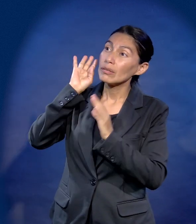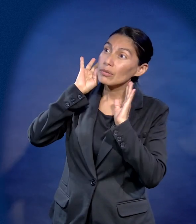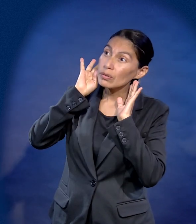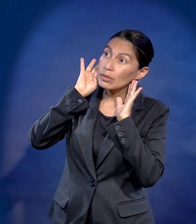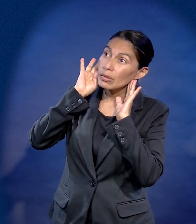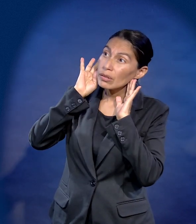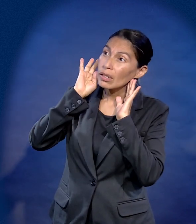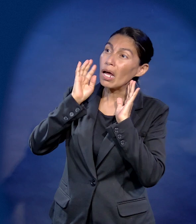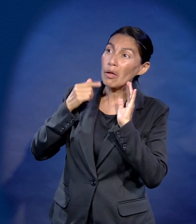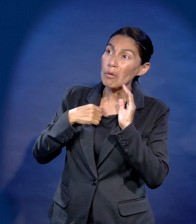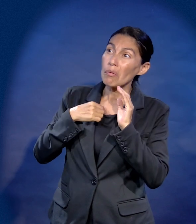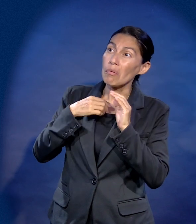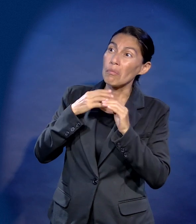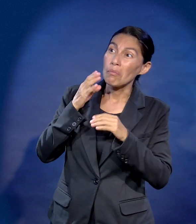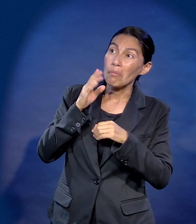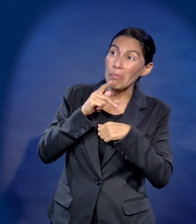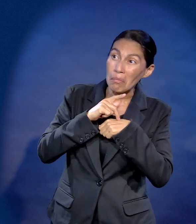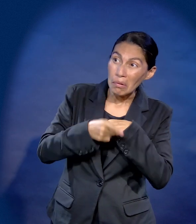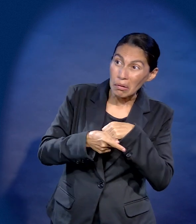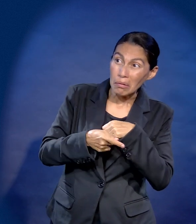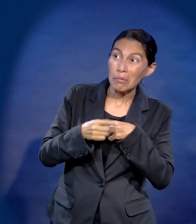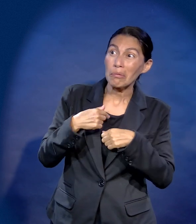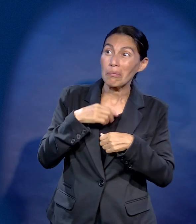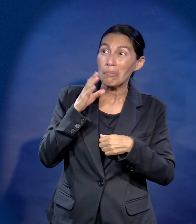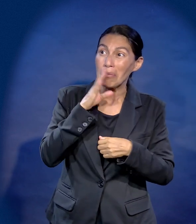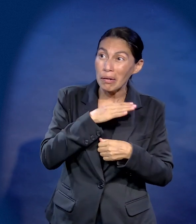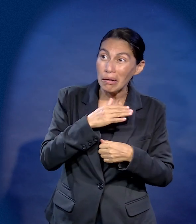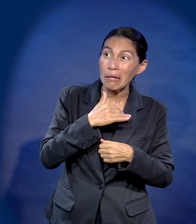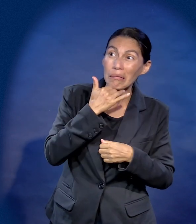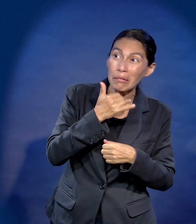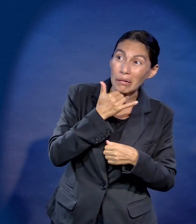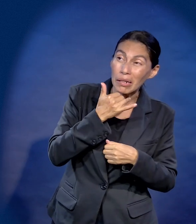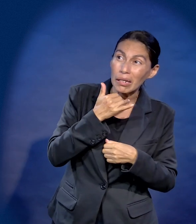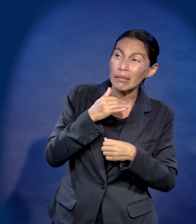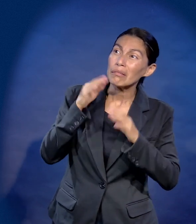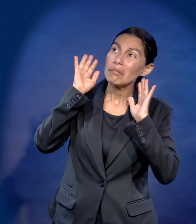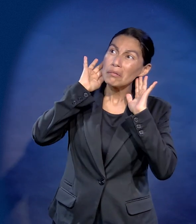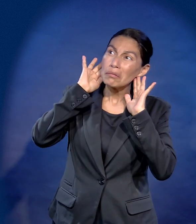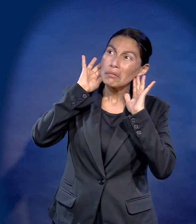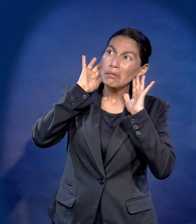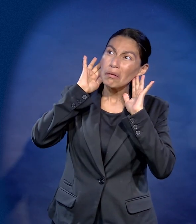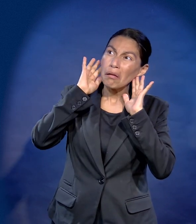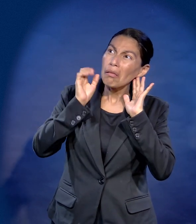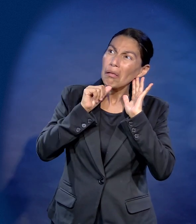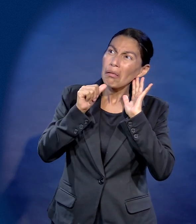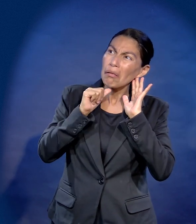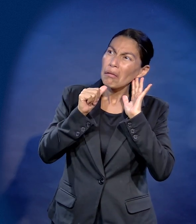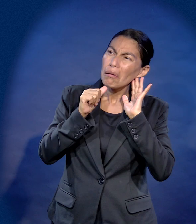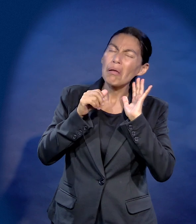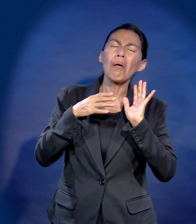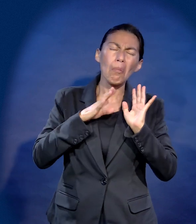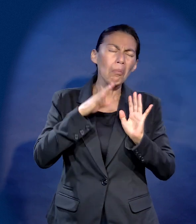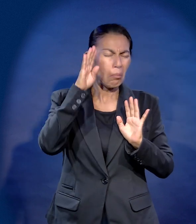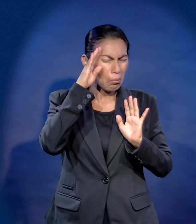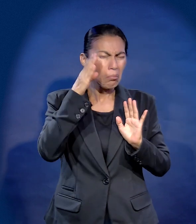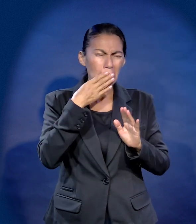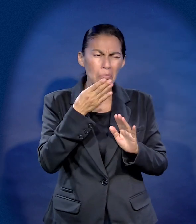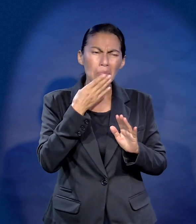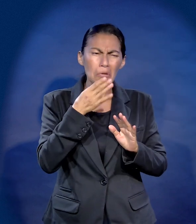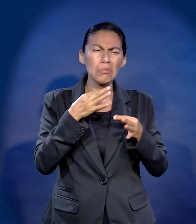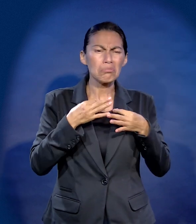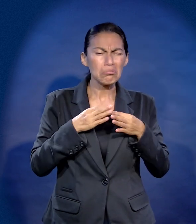manera audible para decirnos que estamos en senda peligrosa. Y avanzamos porque creemos que todo está